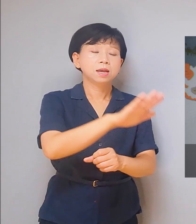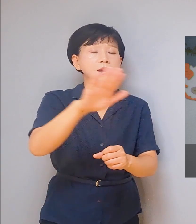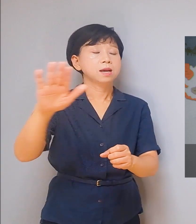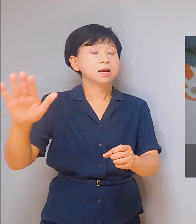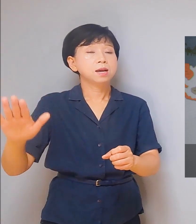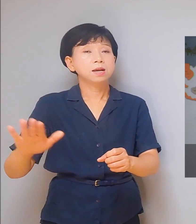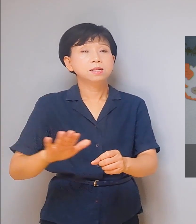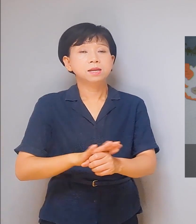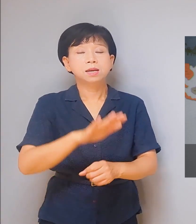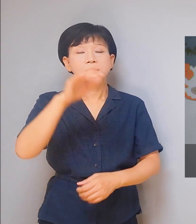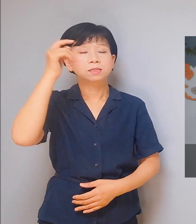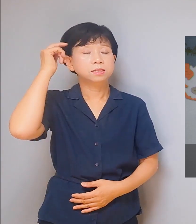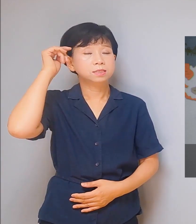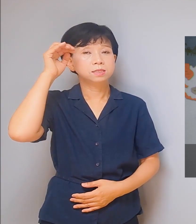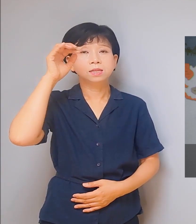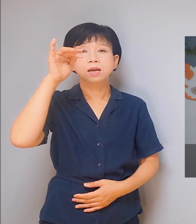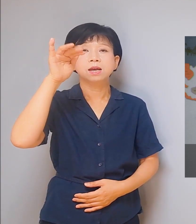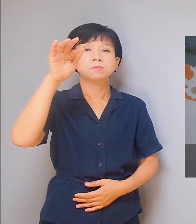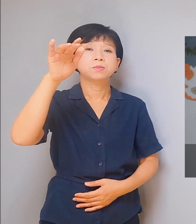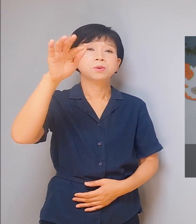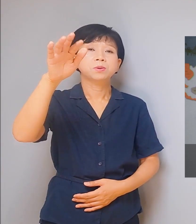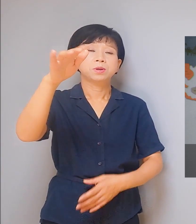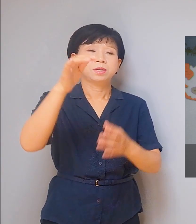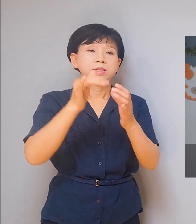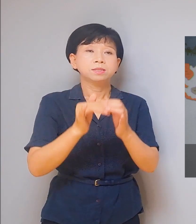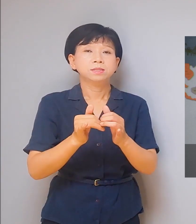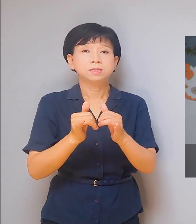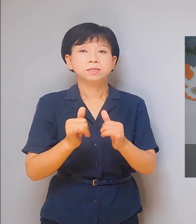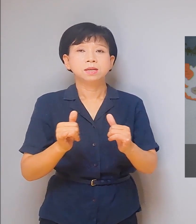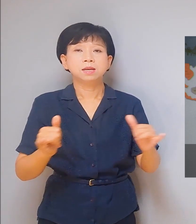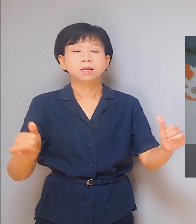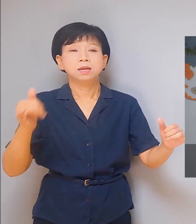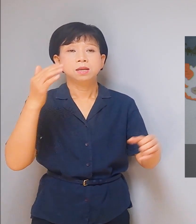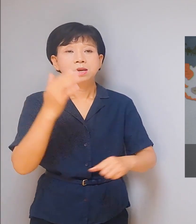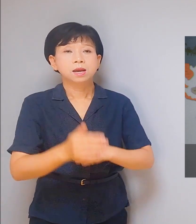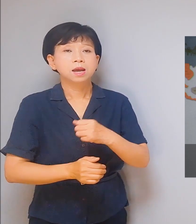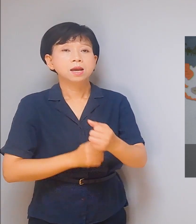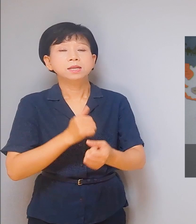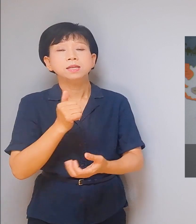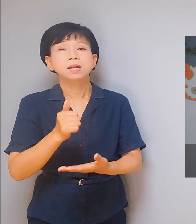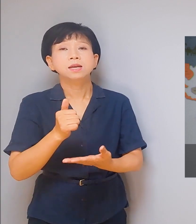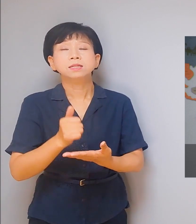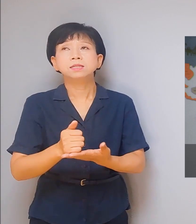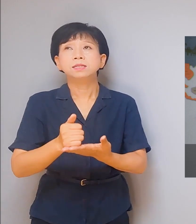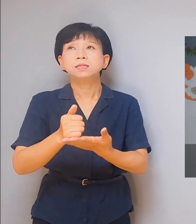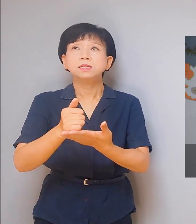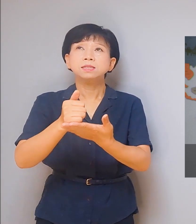하나님의 사랑을 사모하는 자,